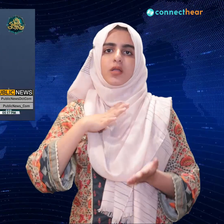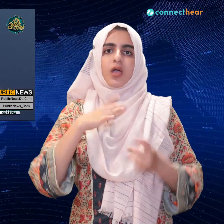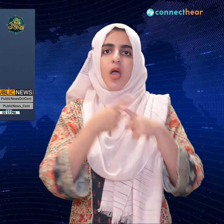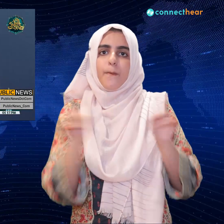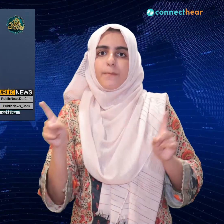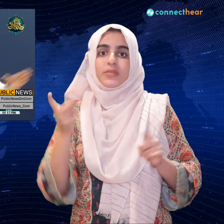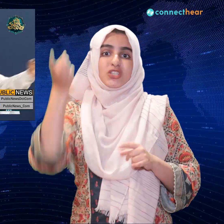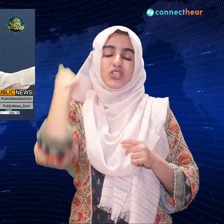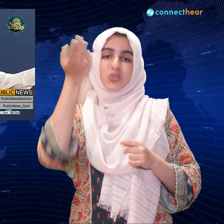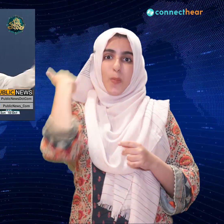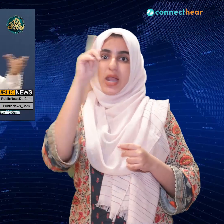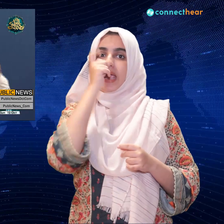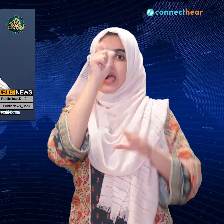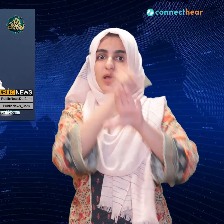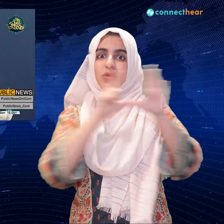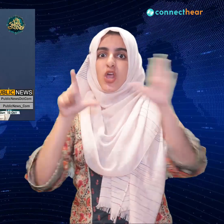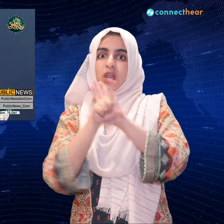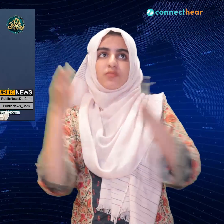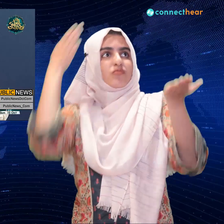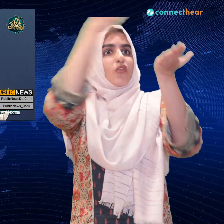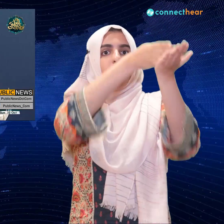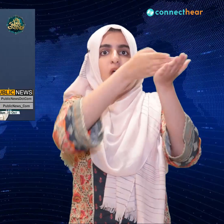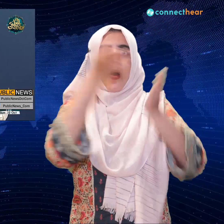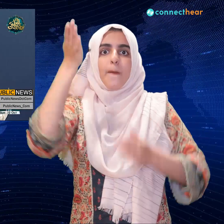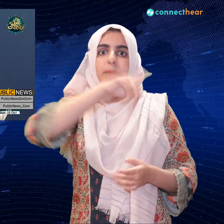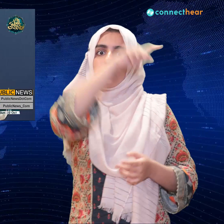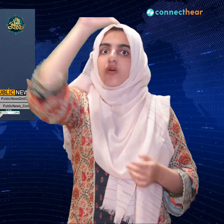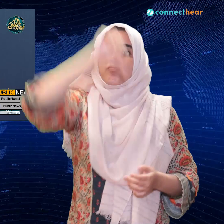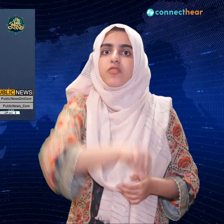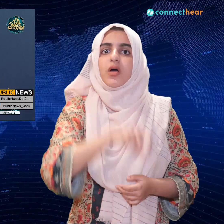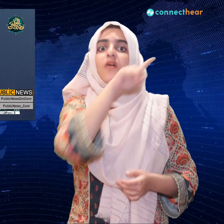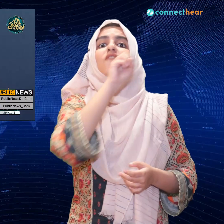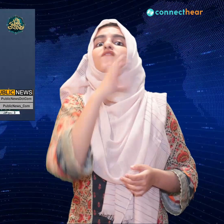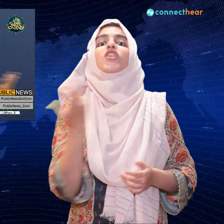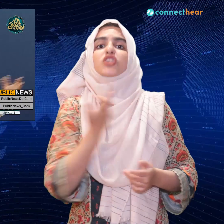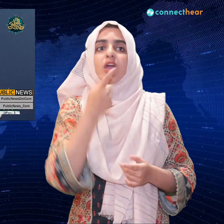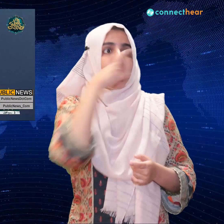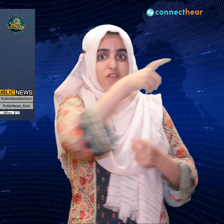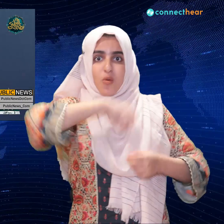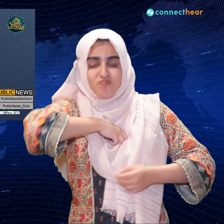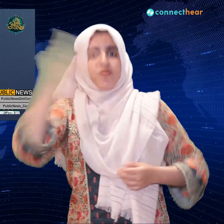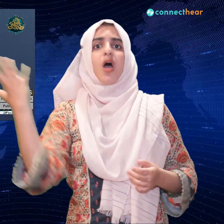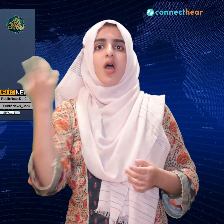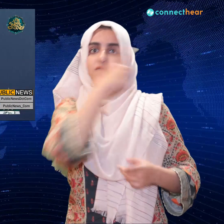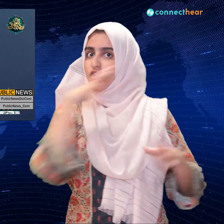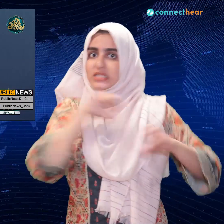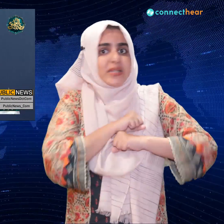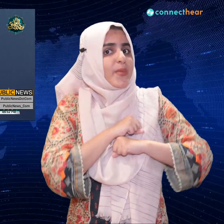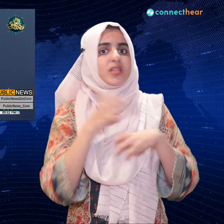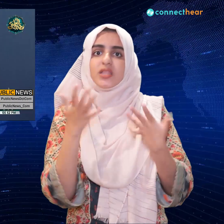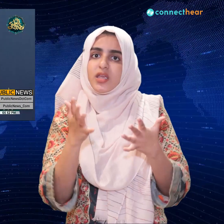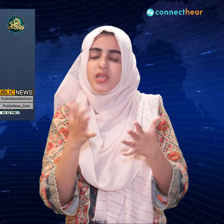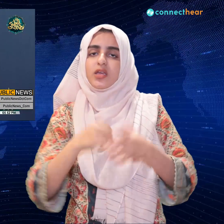اوپر، اور اس نے جو اس کے ساتھ کیا ہے وہ اس لیے کیا کہ وہ وہاں وہ ٹالریٹ نہیں کرتے. ان